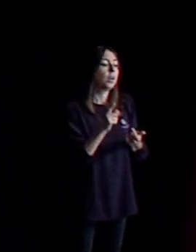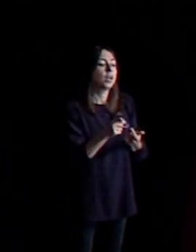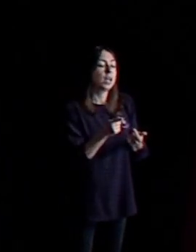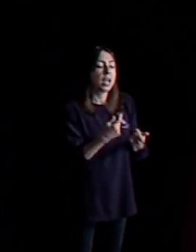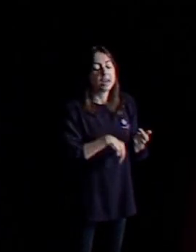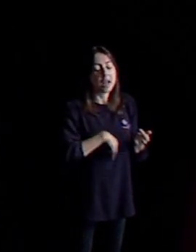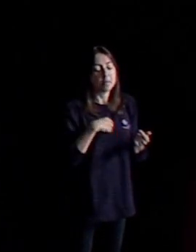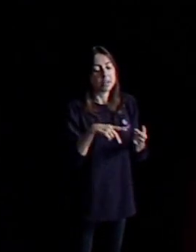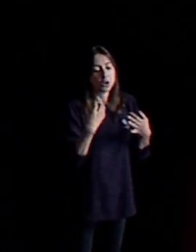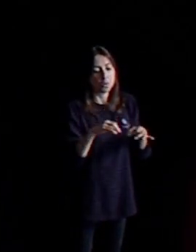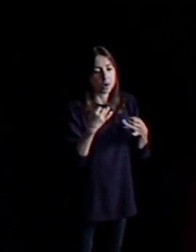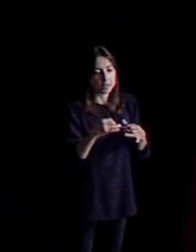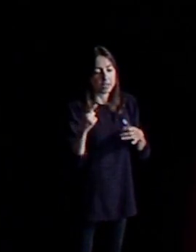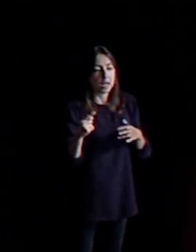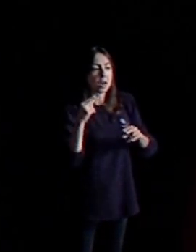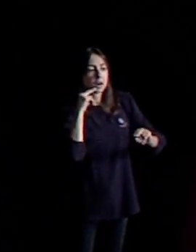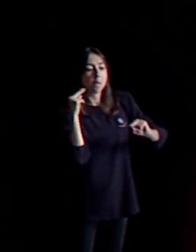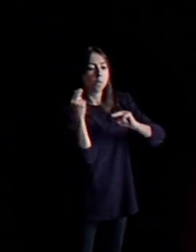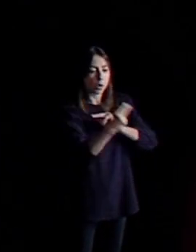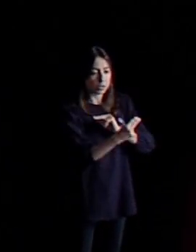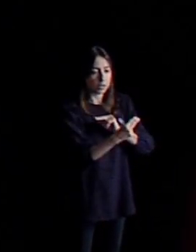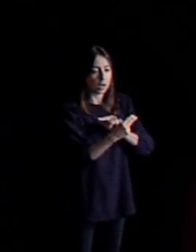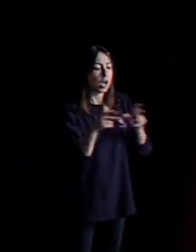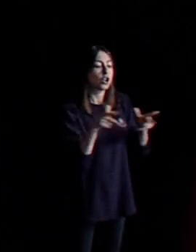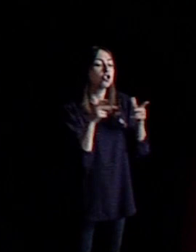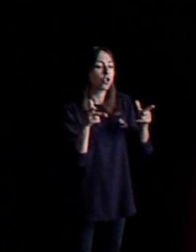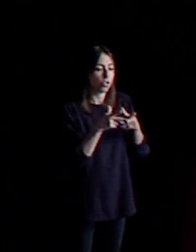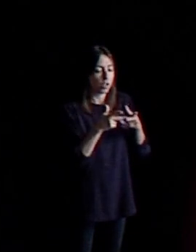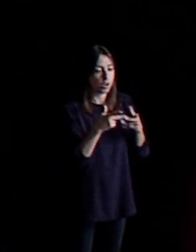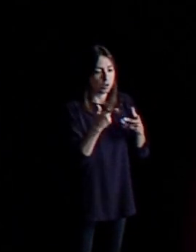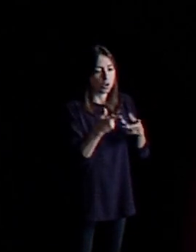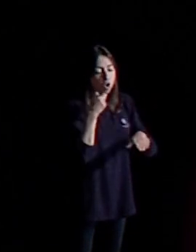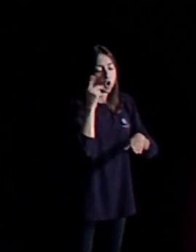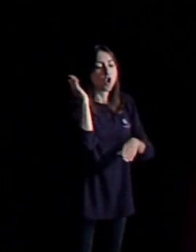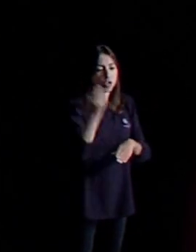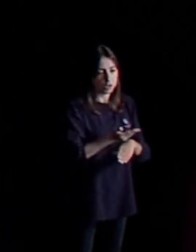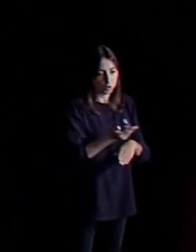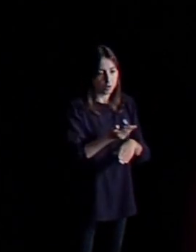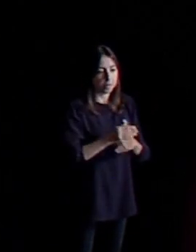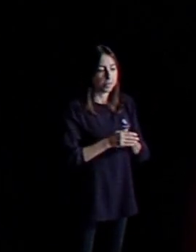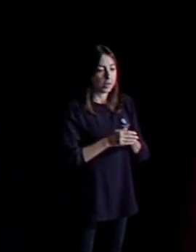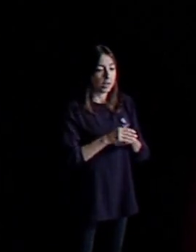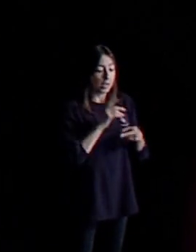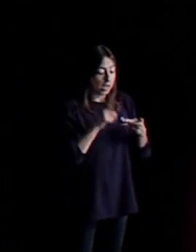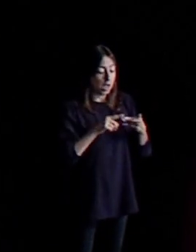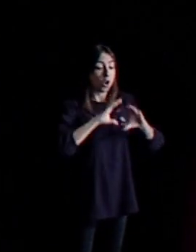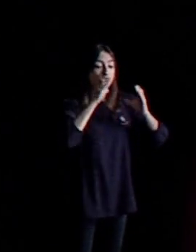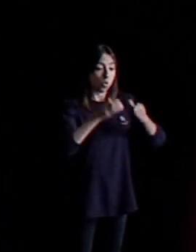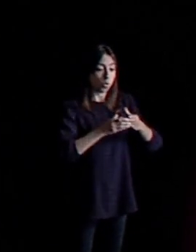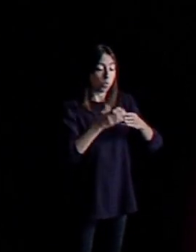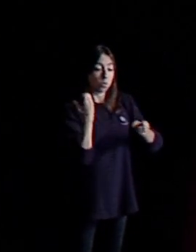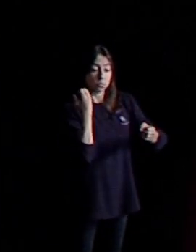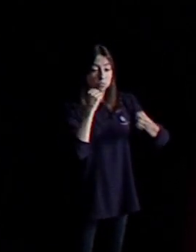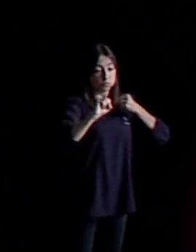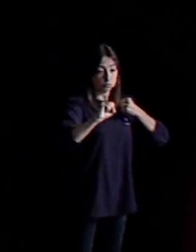se disuadido por respuesta social condenatoria. El grupo reactivo